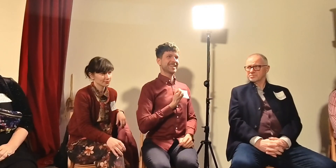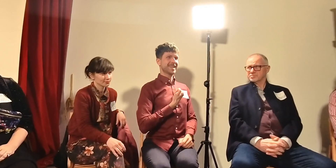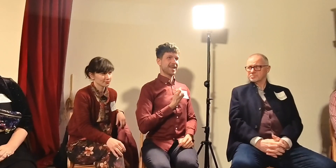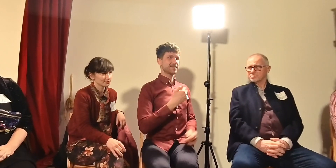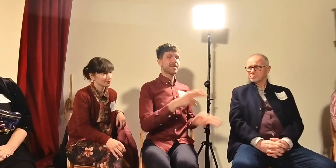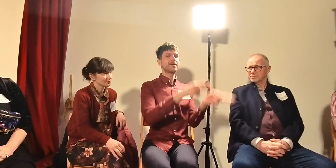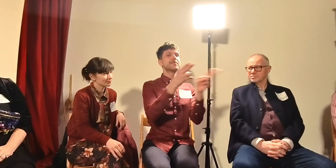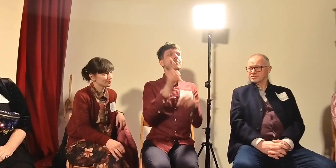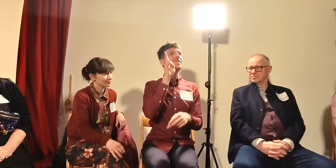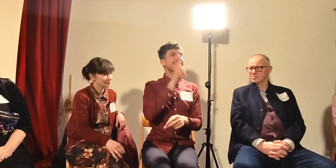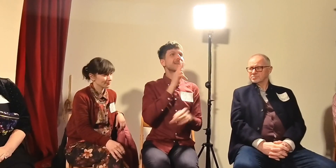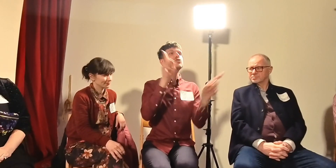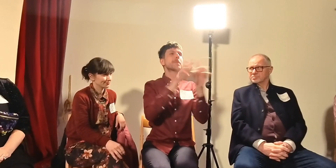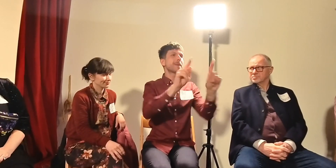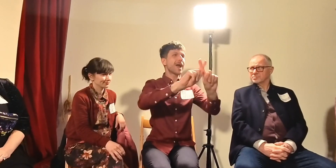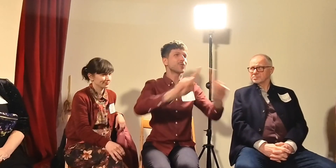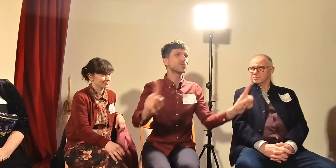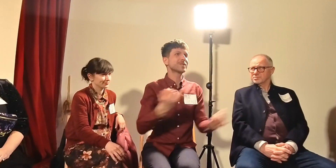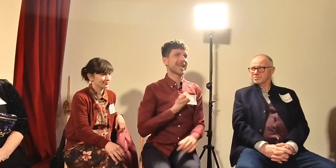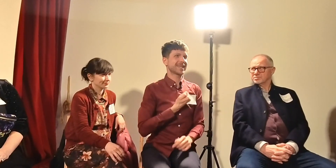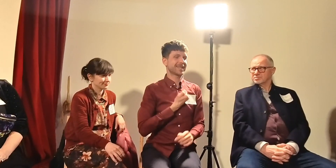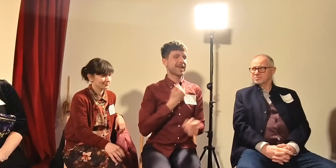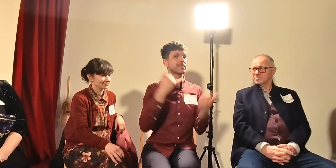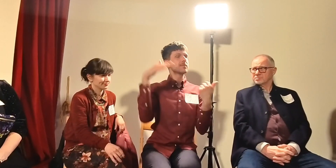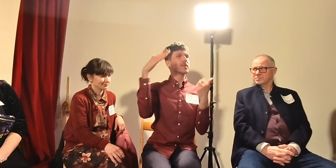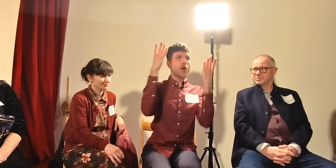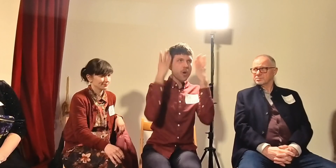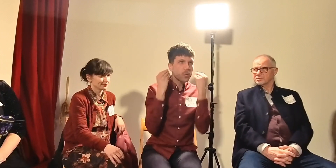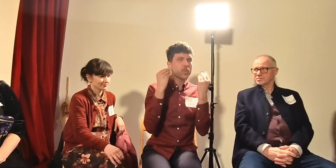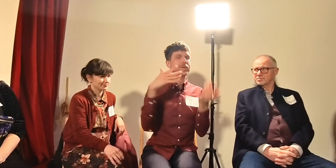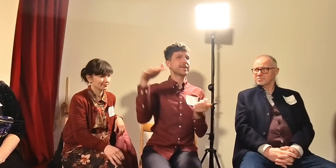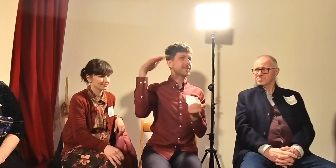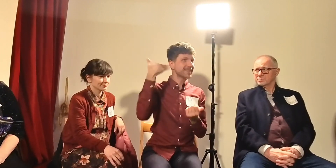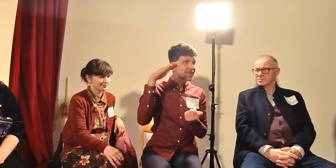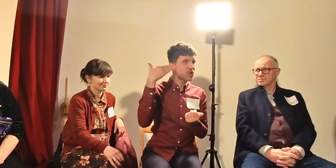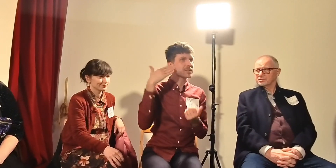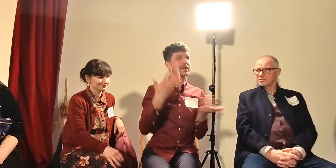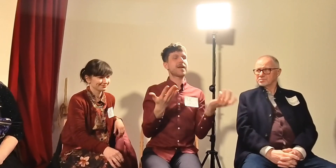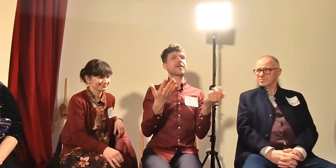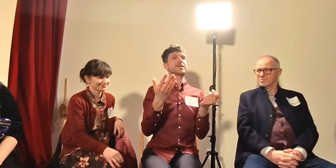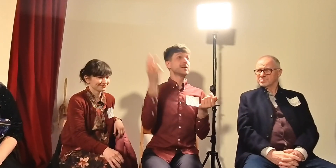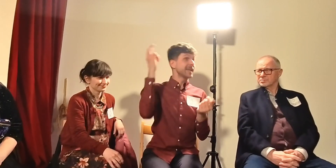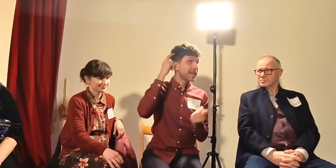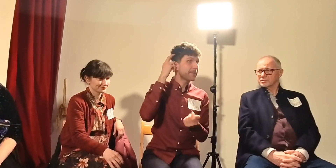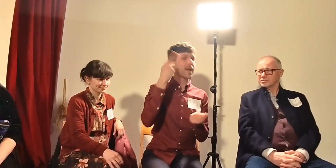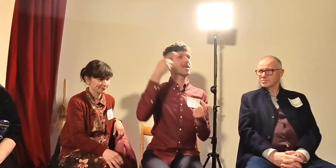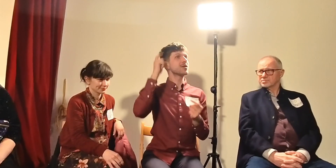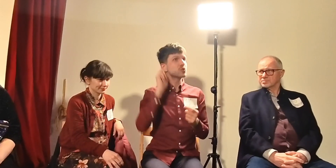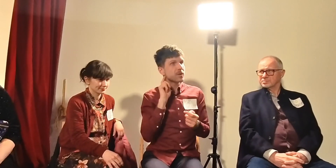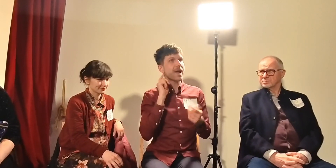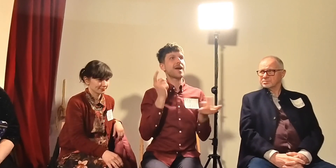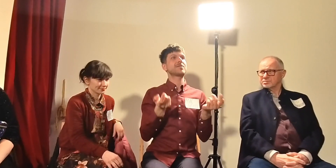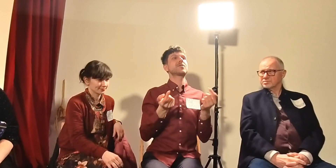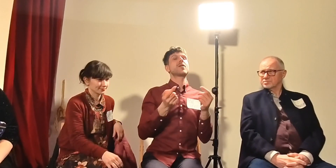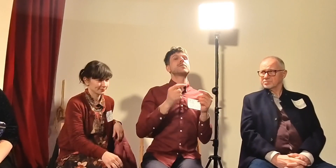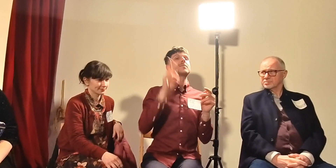geje, který nemusí mít jednu identitu, může jich mít několik. Já jako neslyšící mám také několik jinou